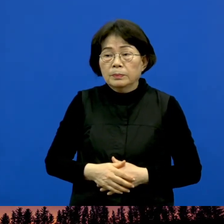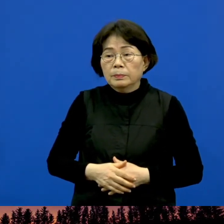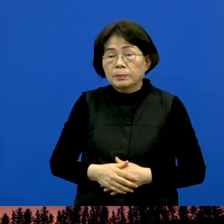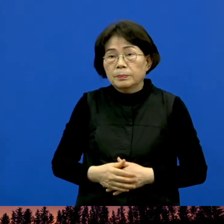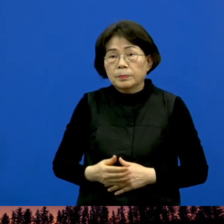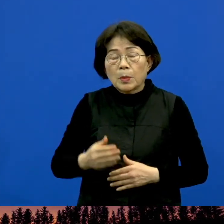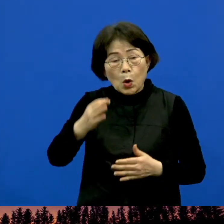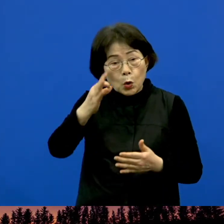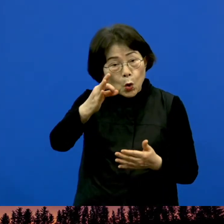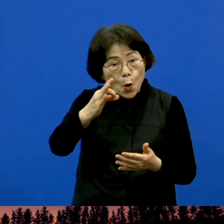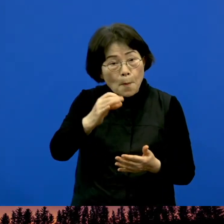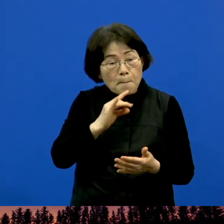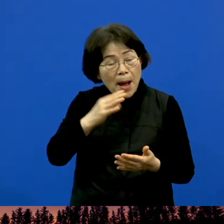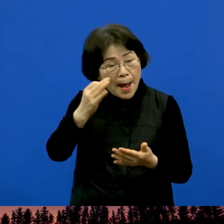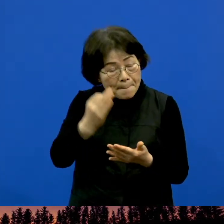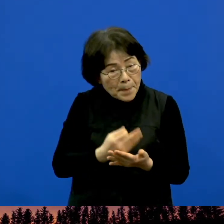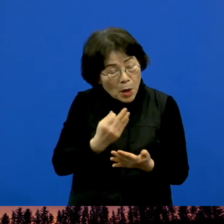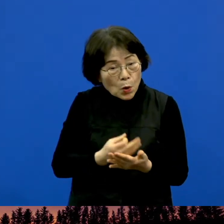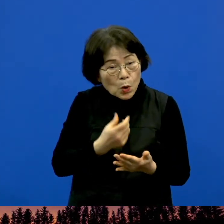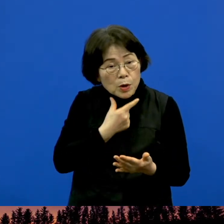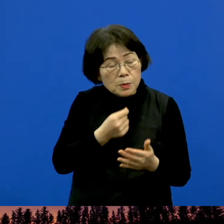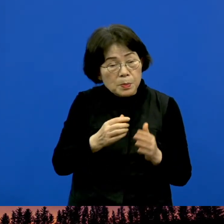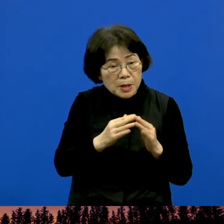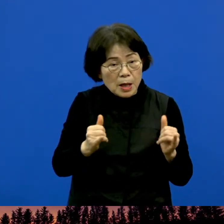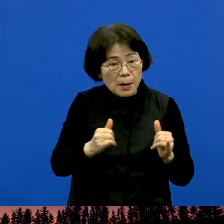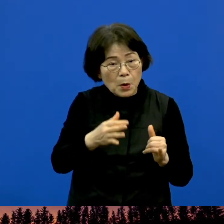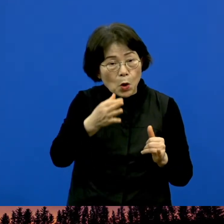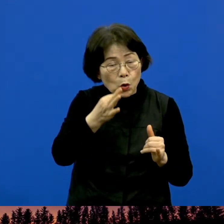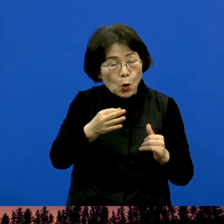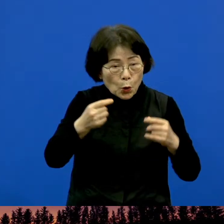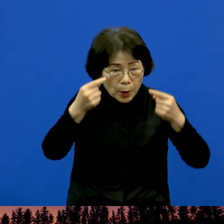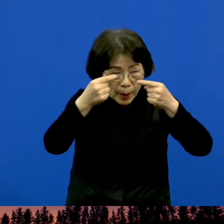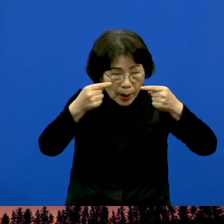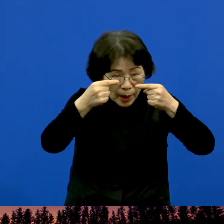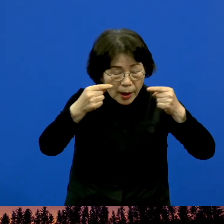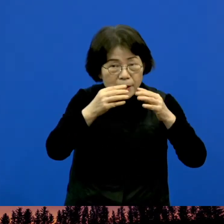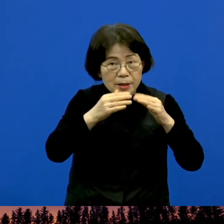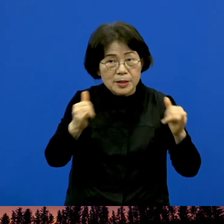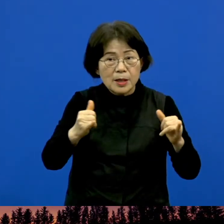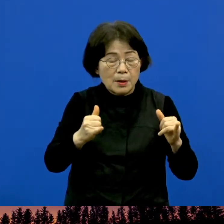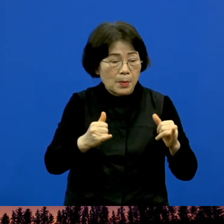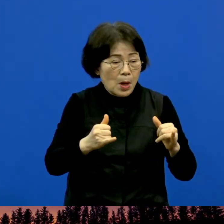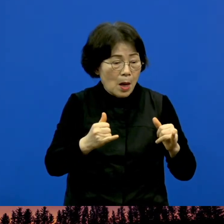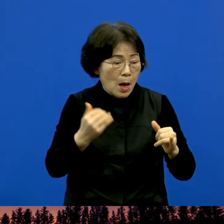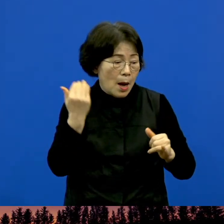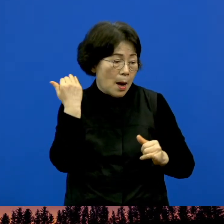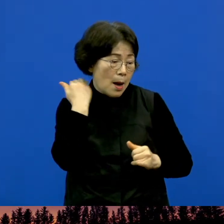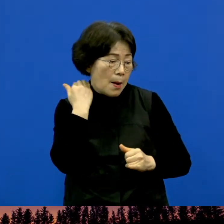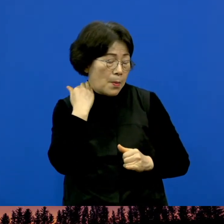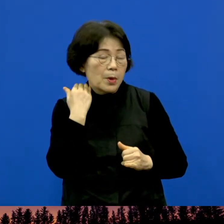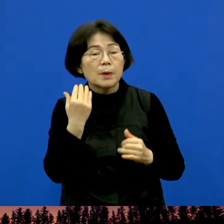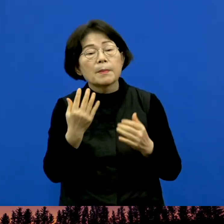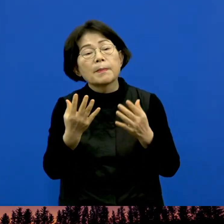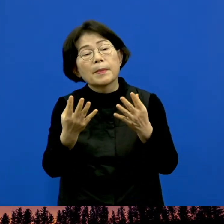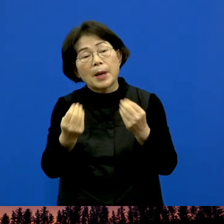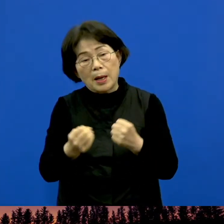여러분 돈만 벌려고 하는 사람들이 돈독에만 오른 사람은 안 보이는 게 많아요.